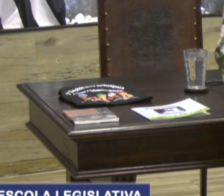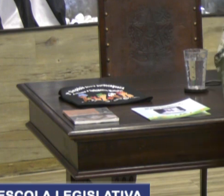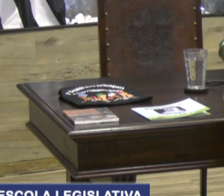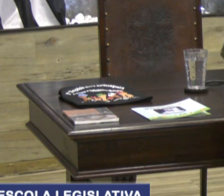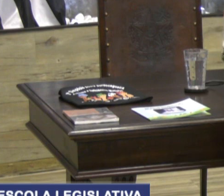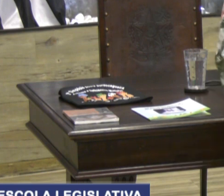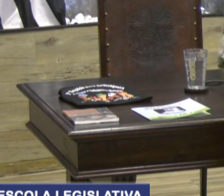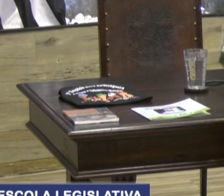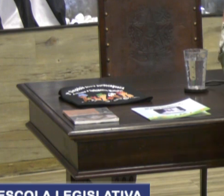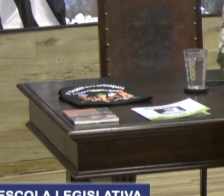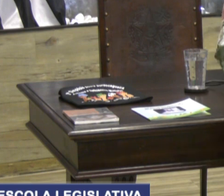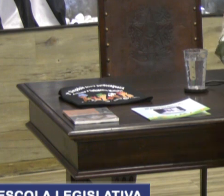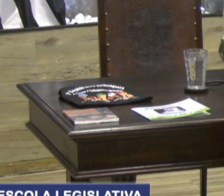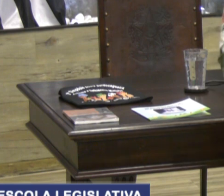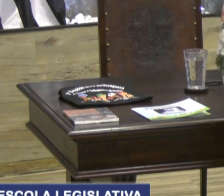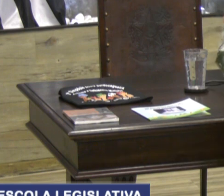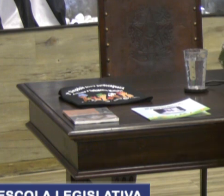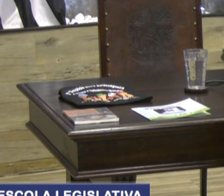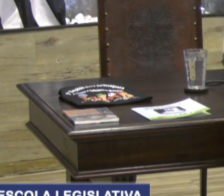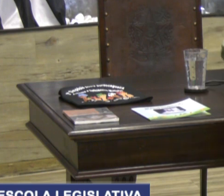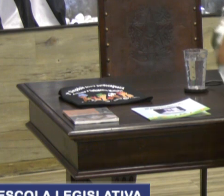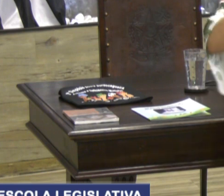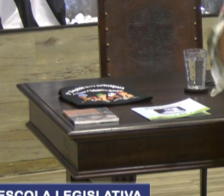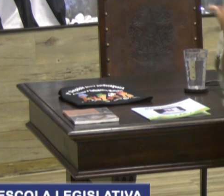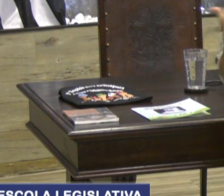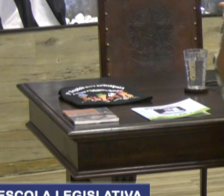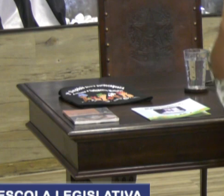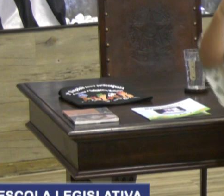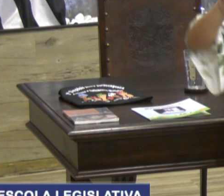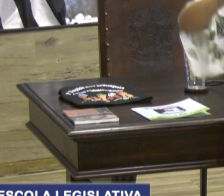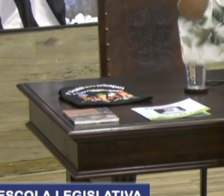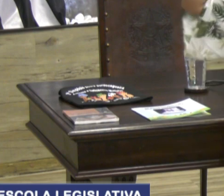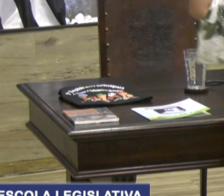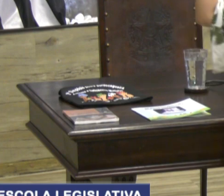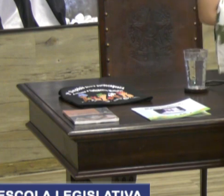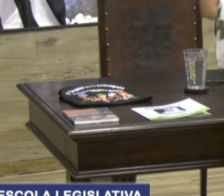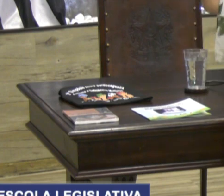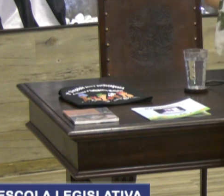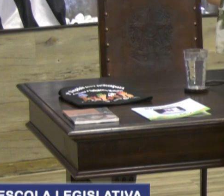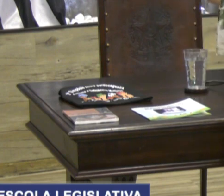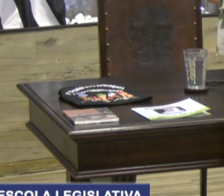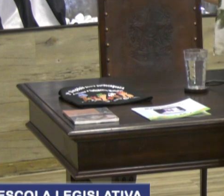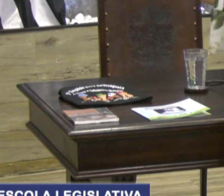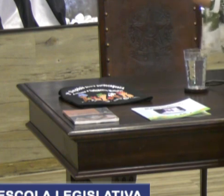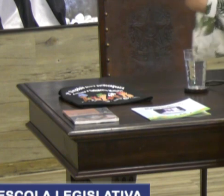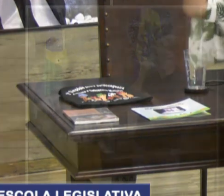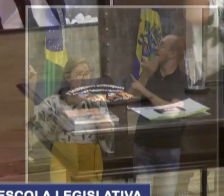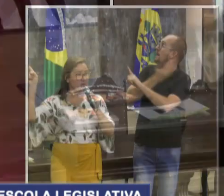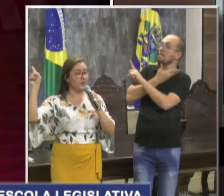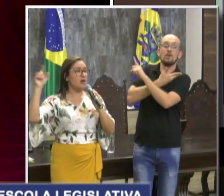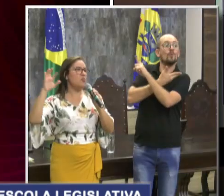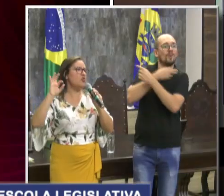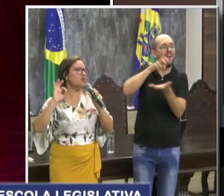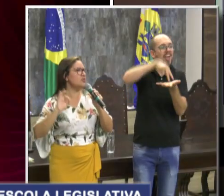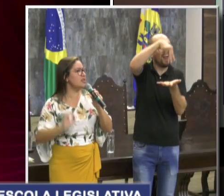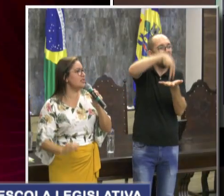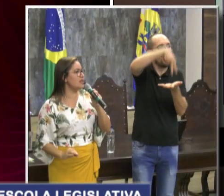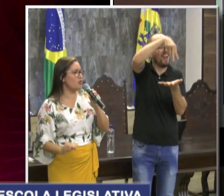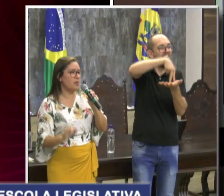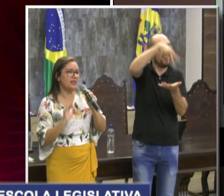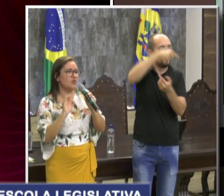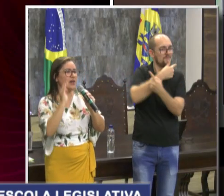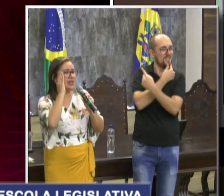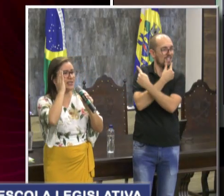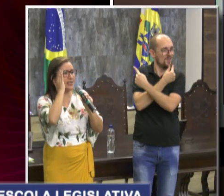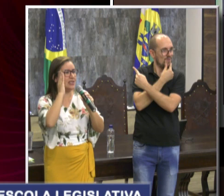correr. Então, ó, nós vamos correr. Como é que ele ia ver correr? E chamamos um amigo, que é o amigo que está naquela foto ali, que é o Henrique. Muito